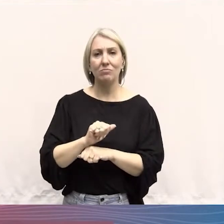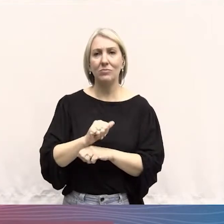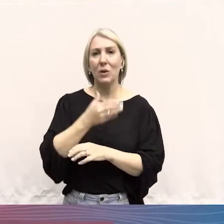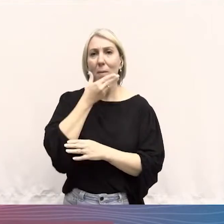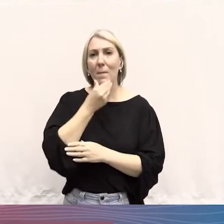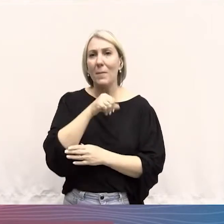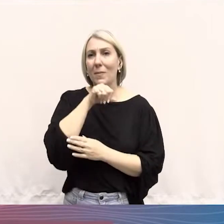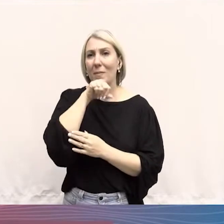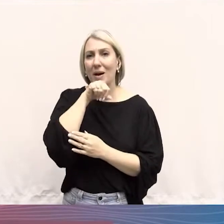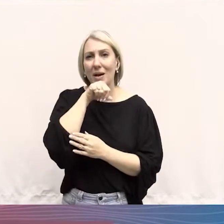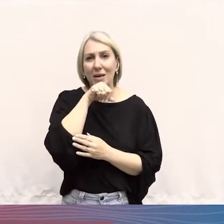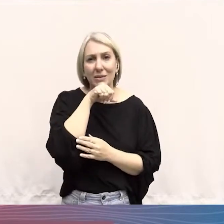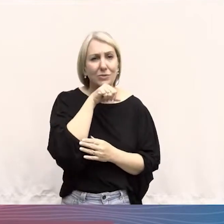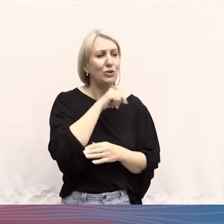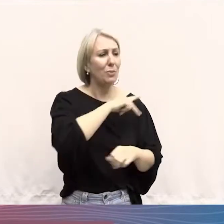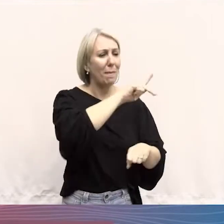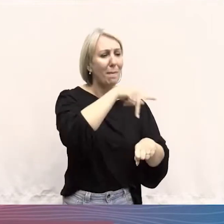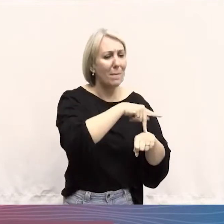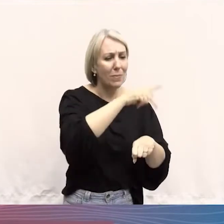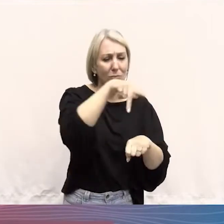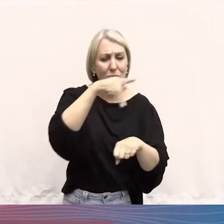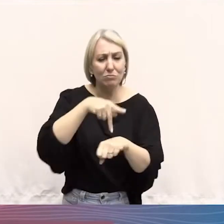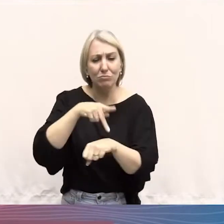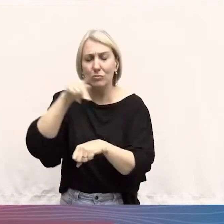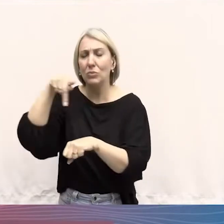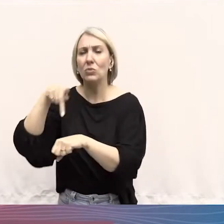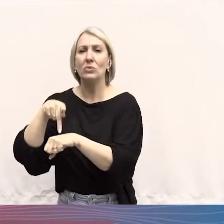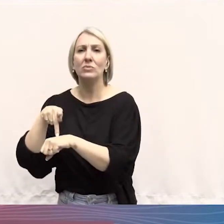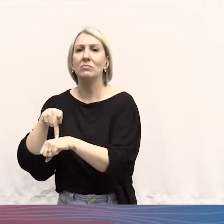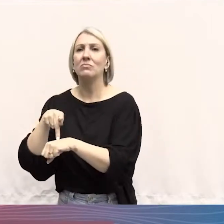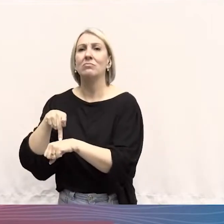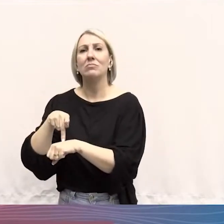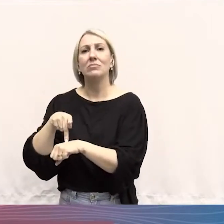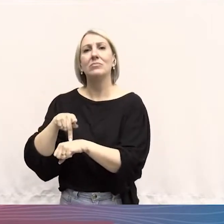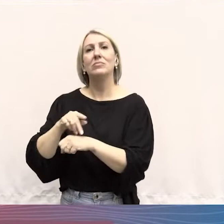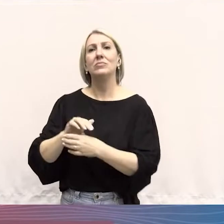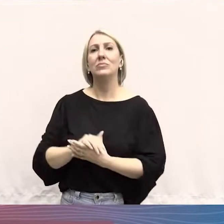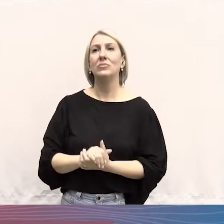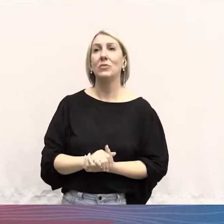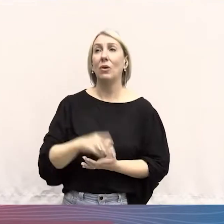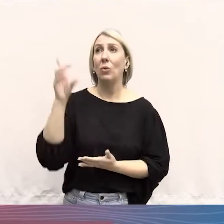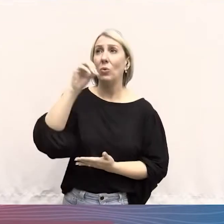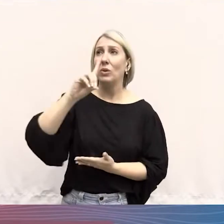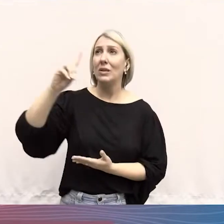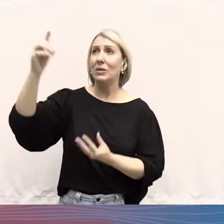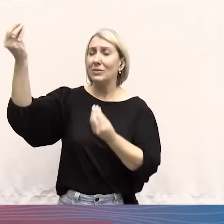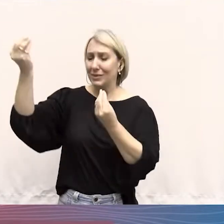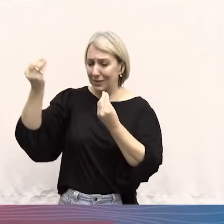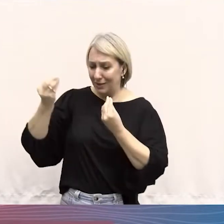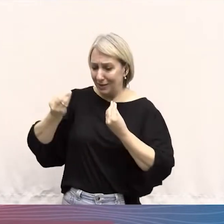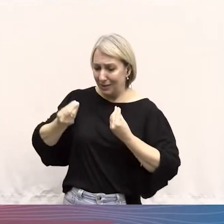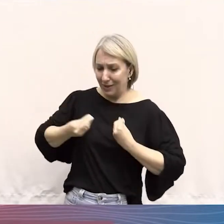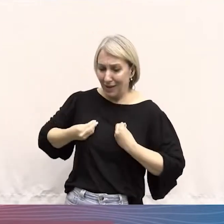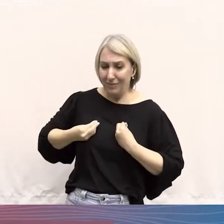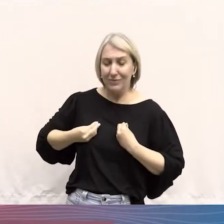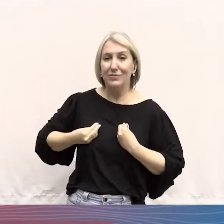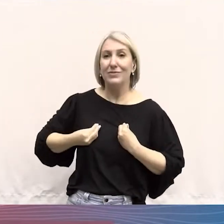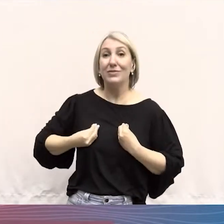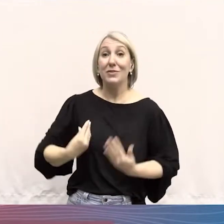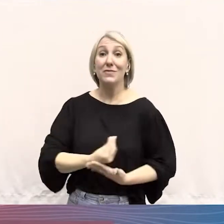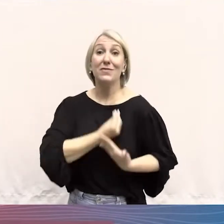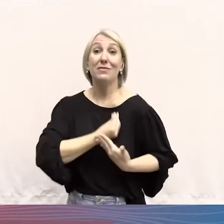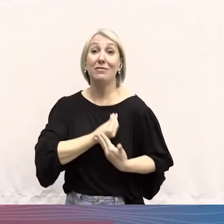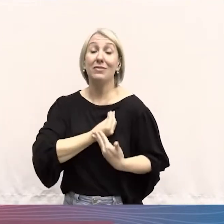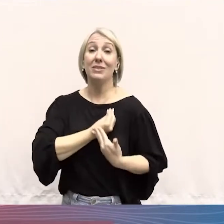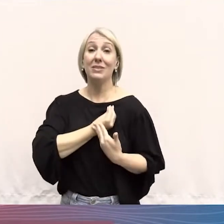qual creu, o Deus que vivifica os mortos Rapaz, a sua fé é